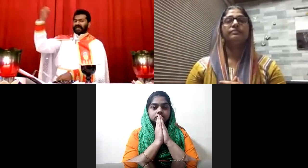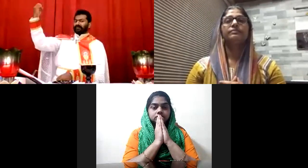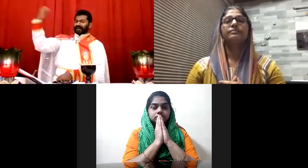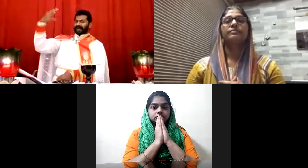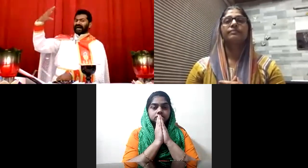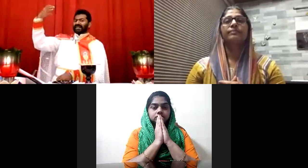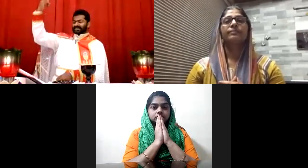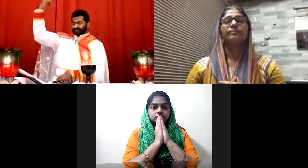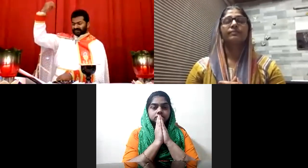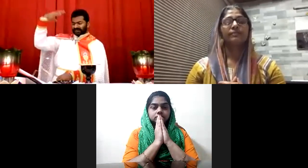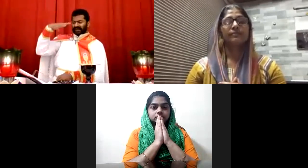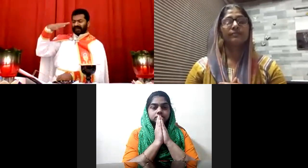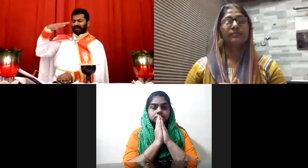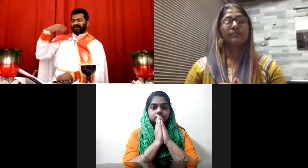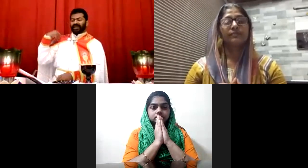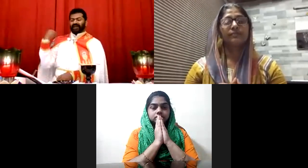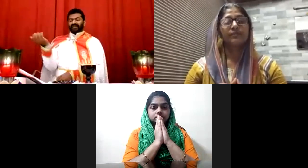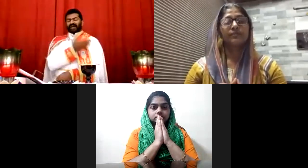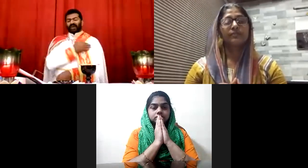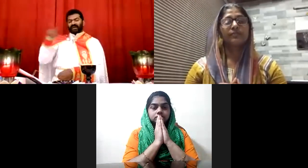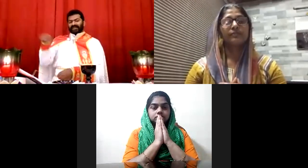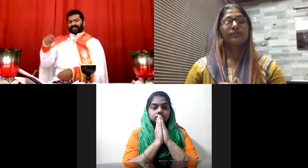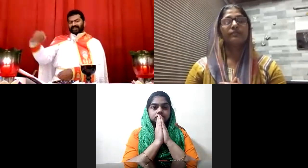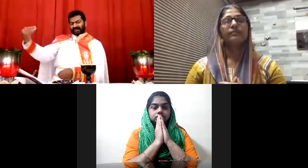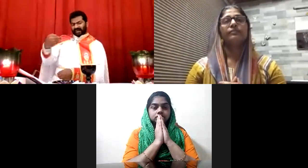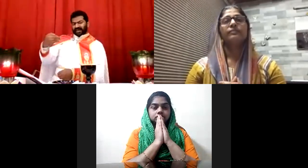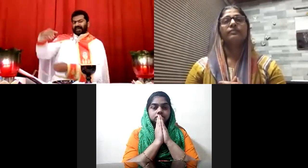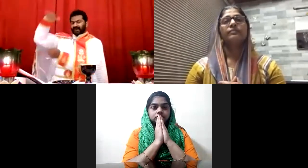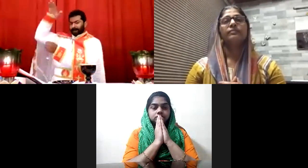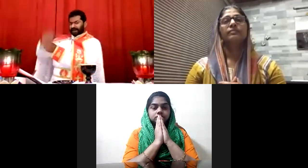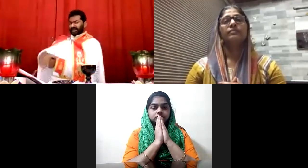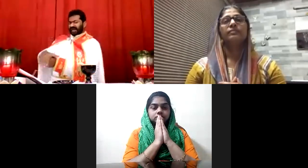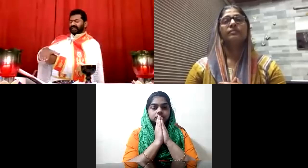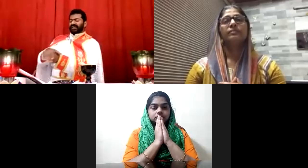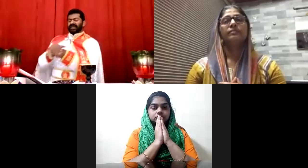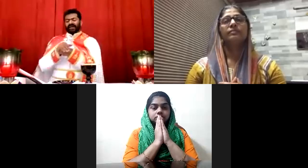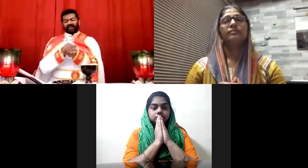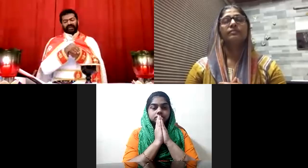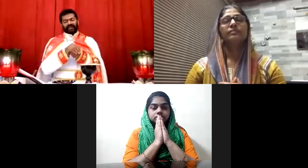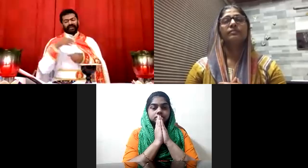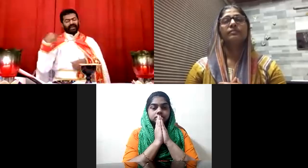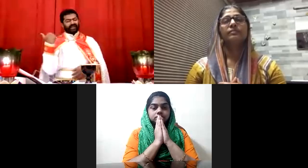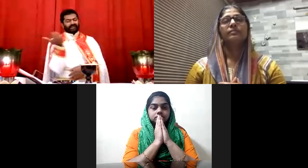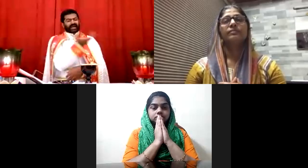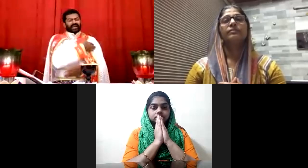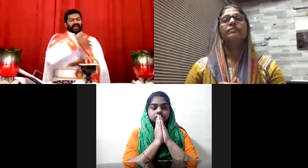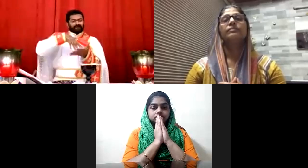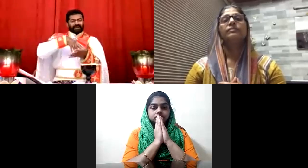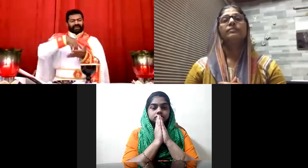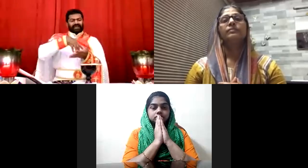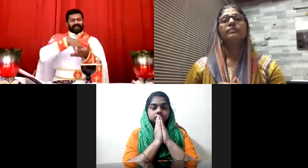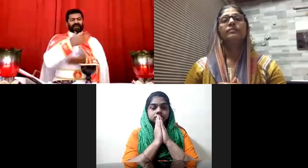ബുദ്ധിക്ക് പ്രകാശം നൽകി ഞങ്ങളുടെ ശത്രുക്കളെ പരാജിതരാക്കി